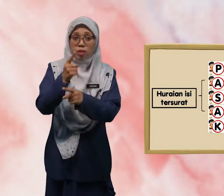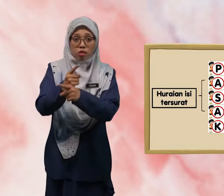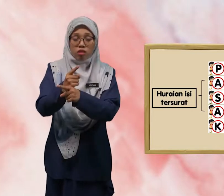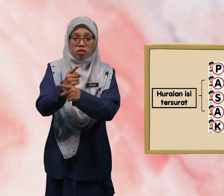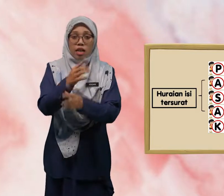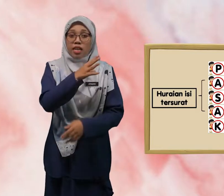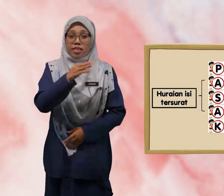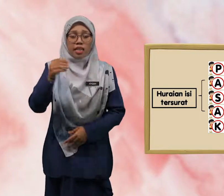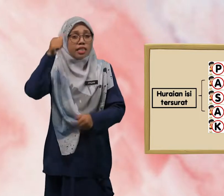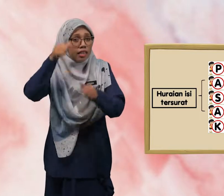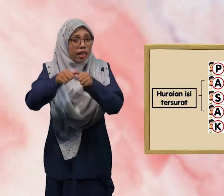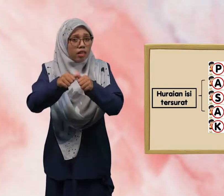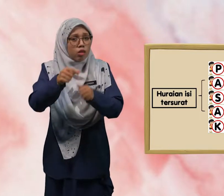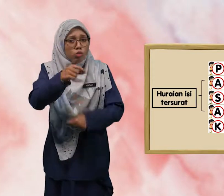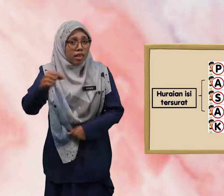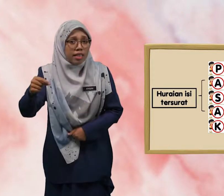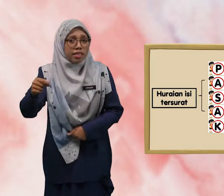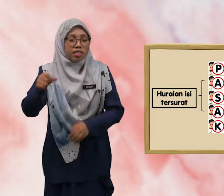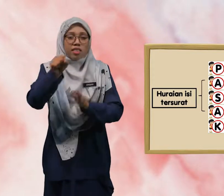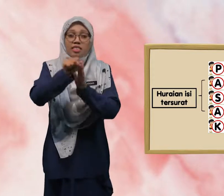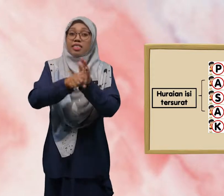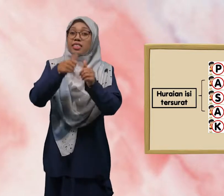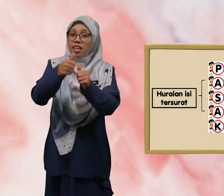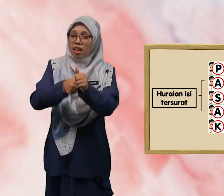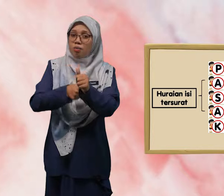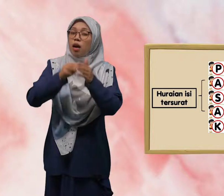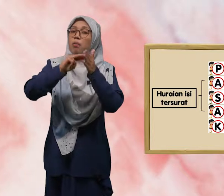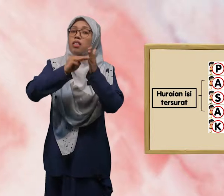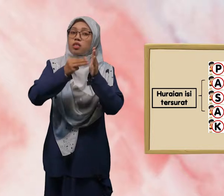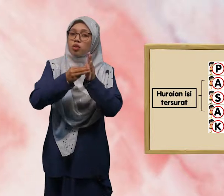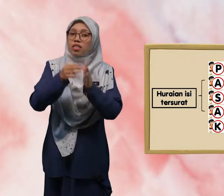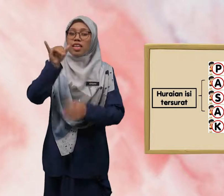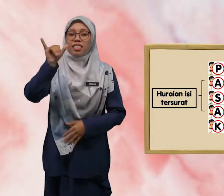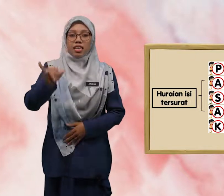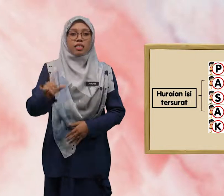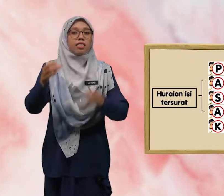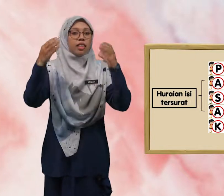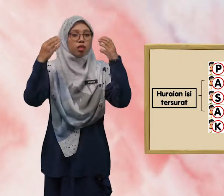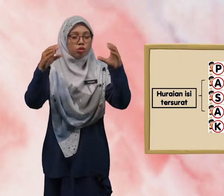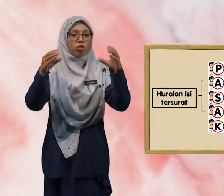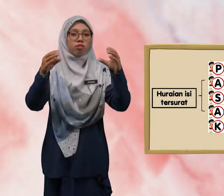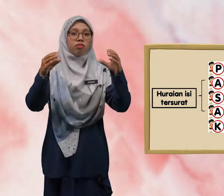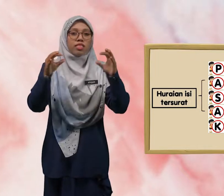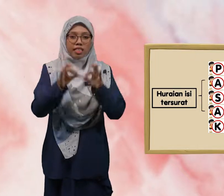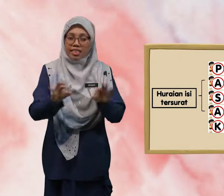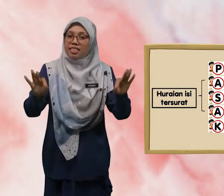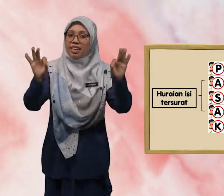betul-betul dan ingat tulis Setiap maksud yang chegou ceritakan